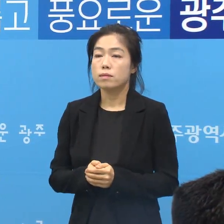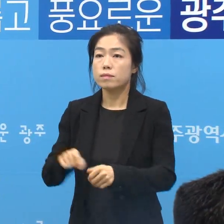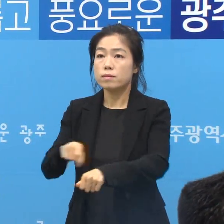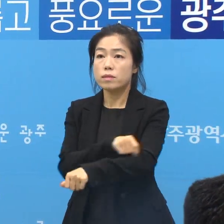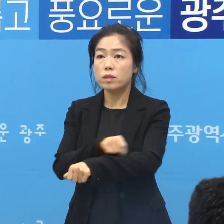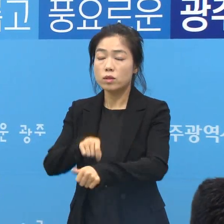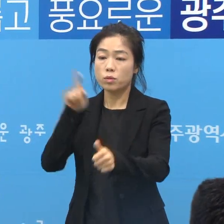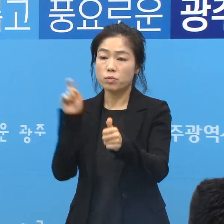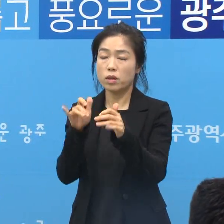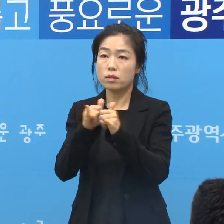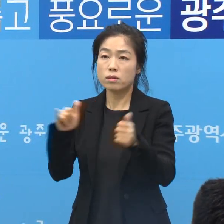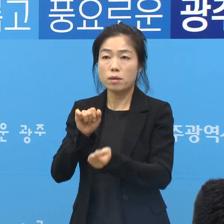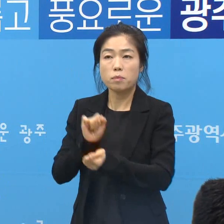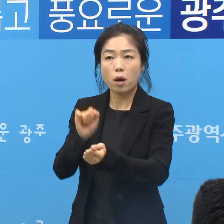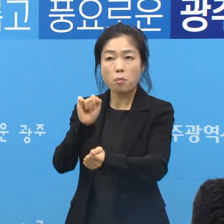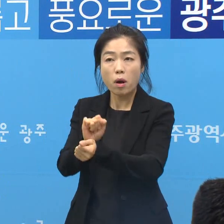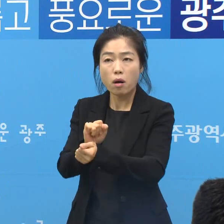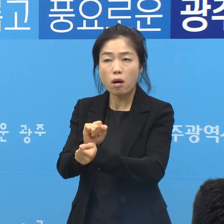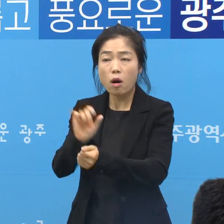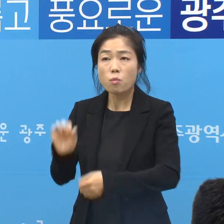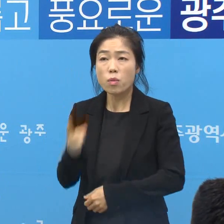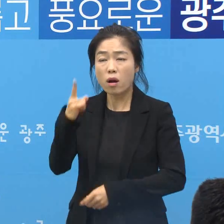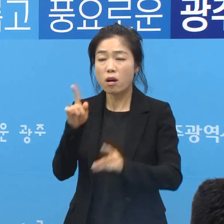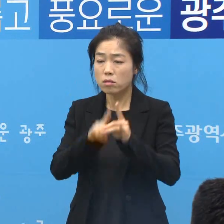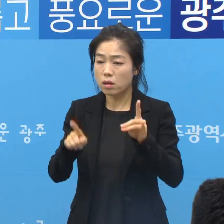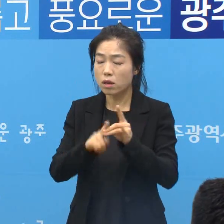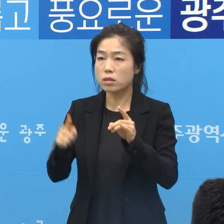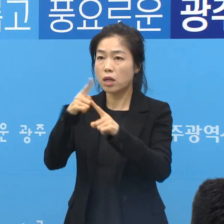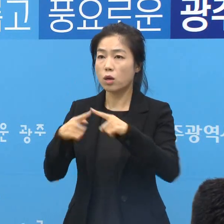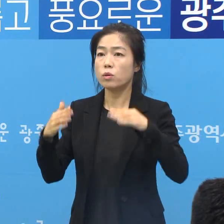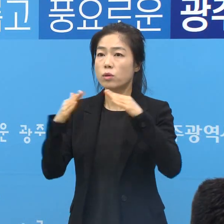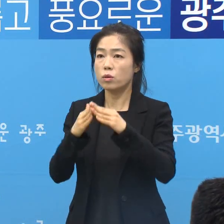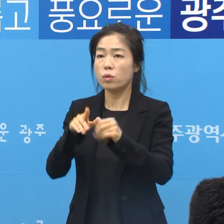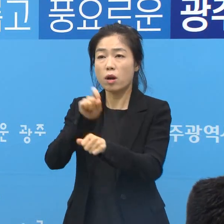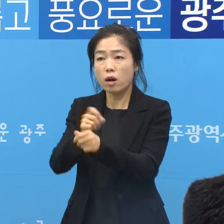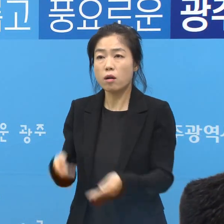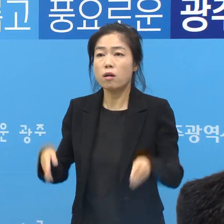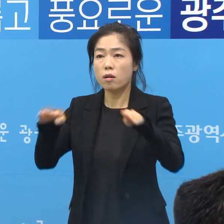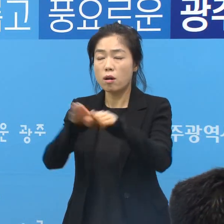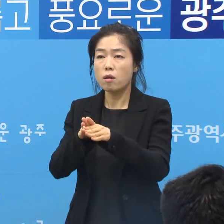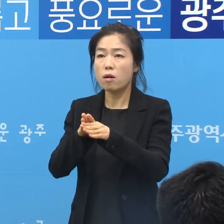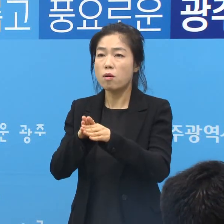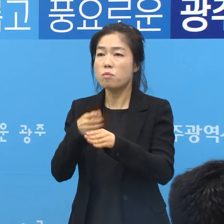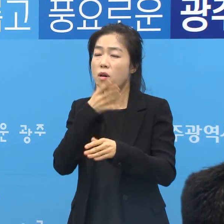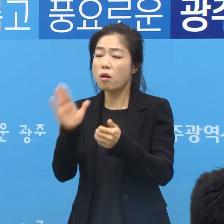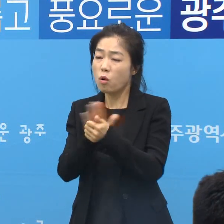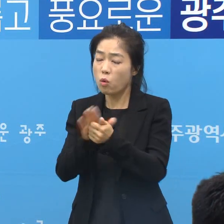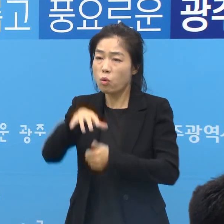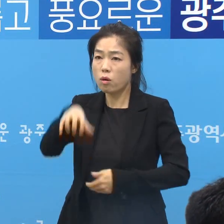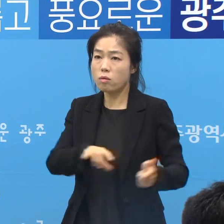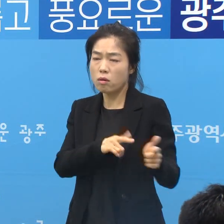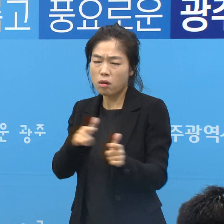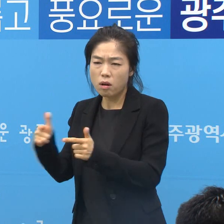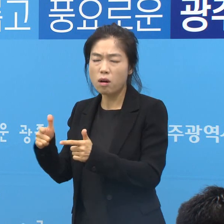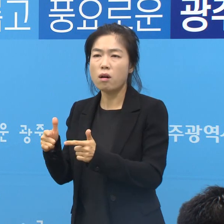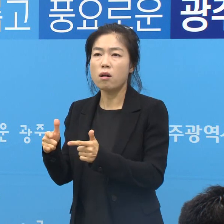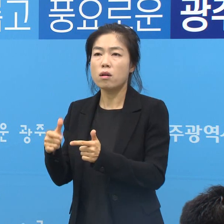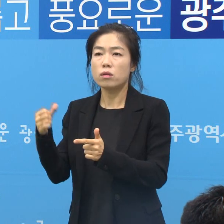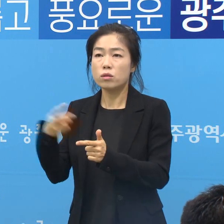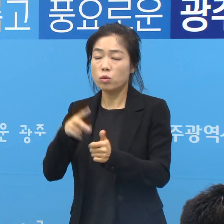특히 확진자 감염 경로가 사찰, 교회, 오피스텔, 요양원 등 매우